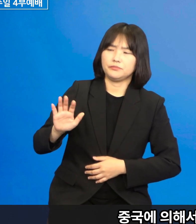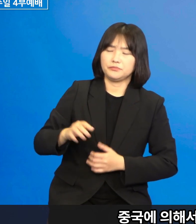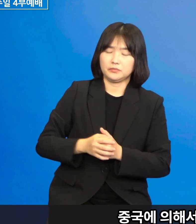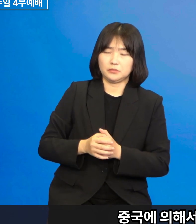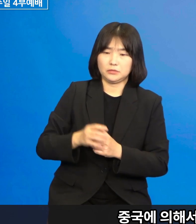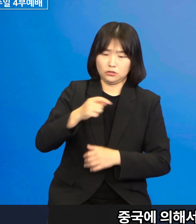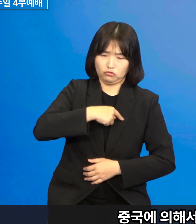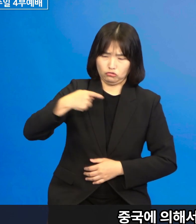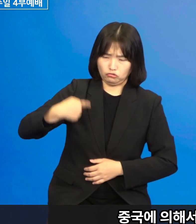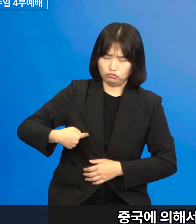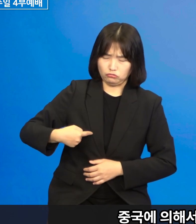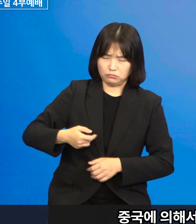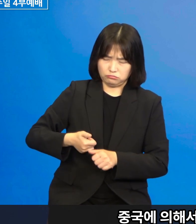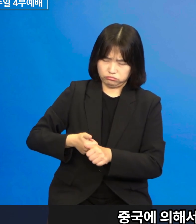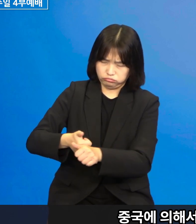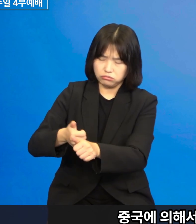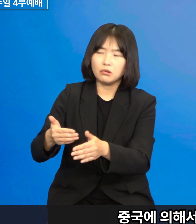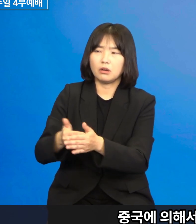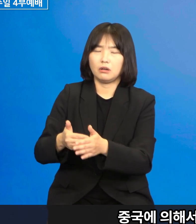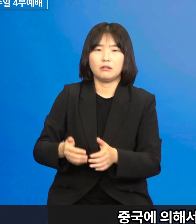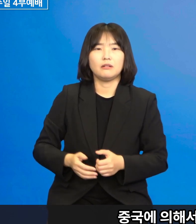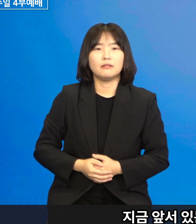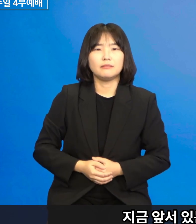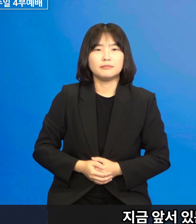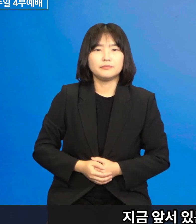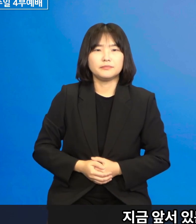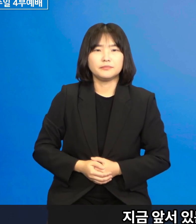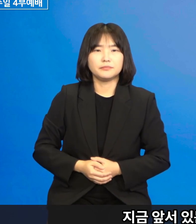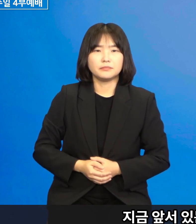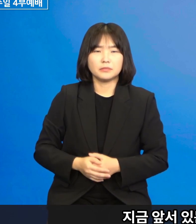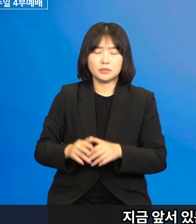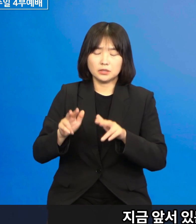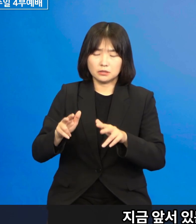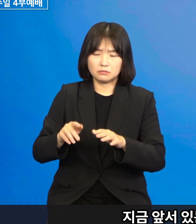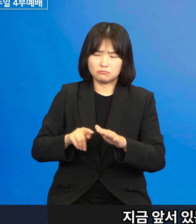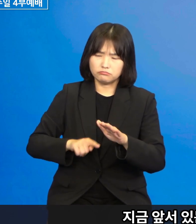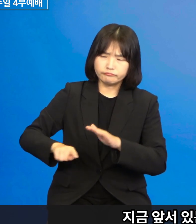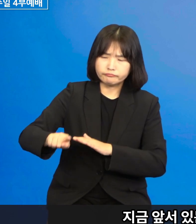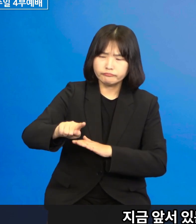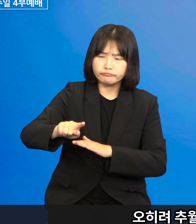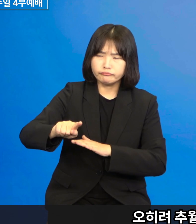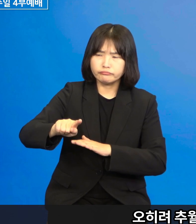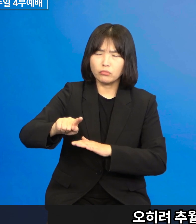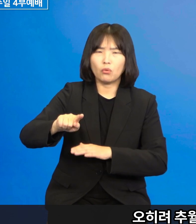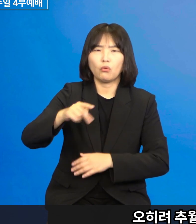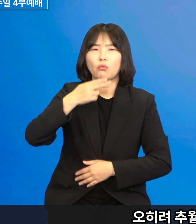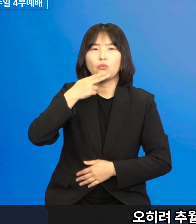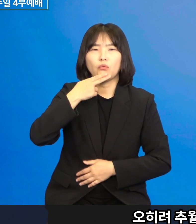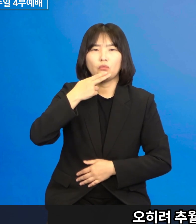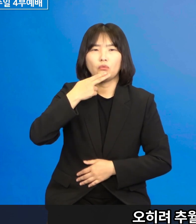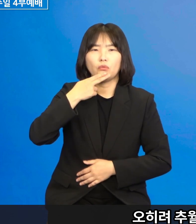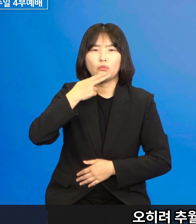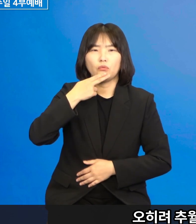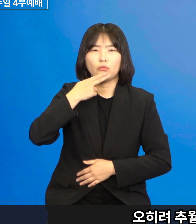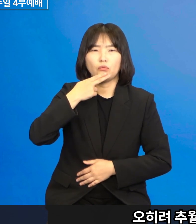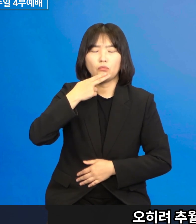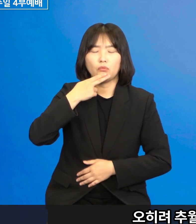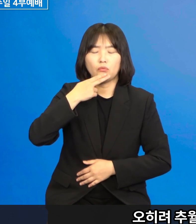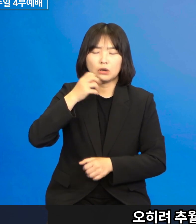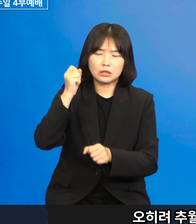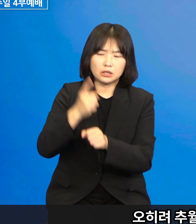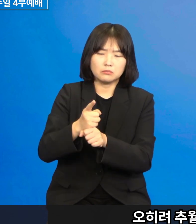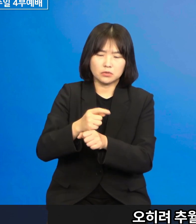중국에 의해서 다 따라잡혔습니다. 지금 앞서 있는 것 별로 없습니다. 오히려 추월당하고